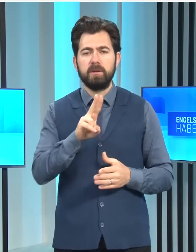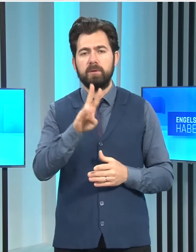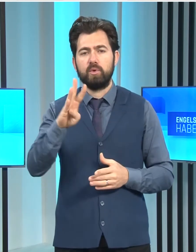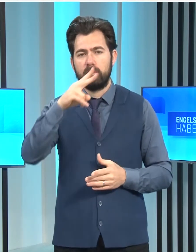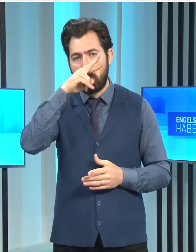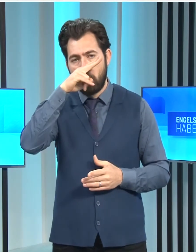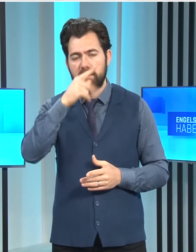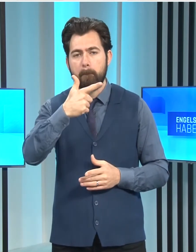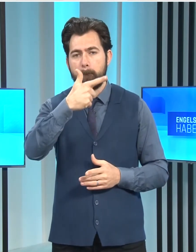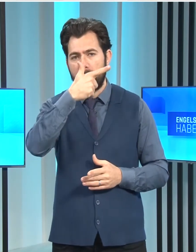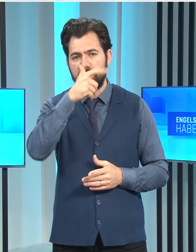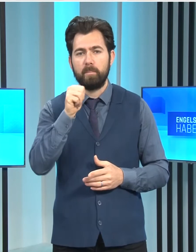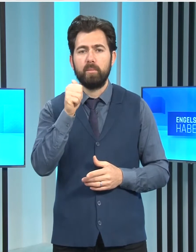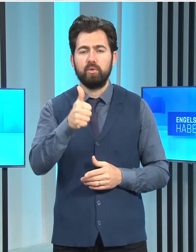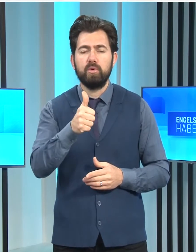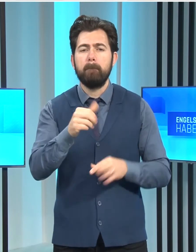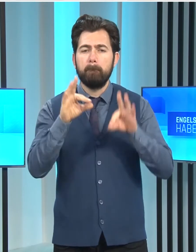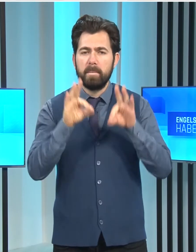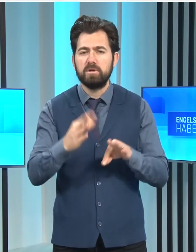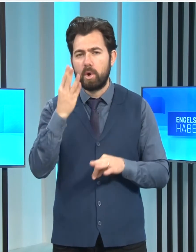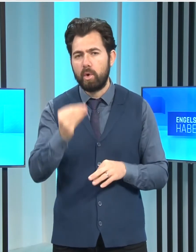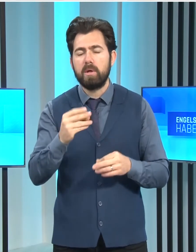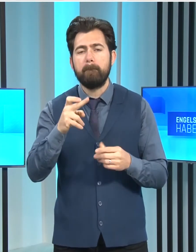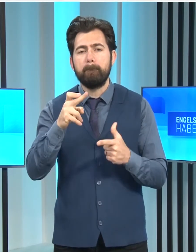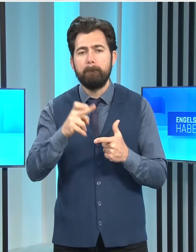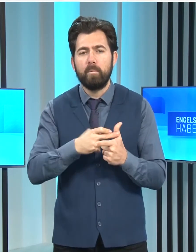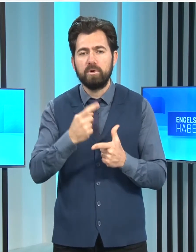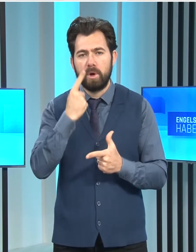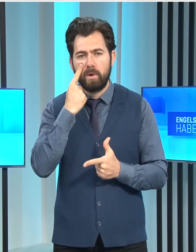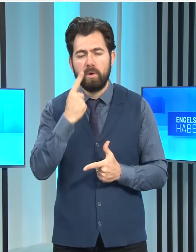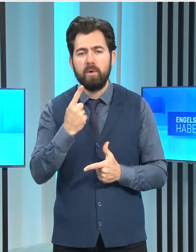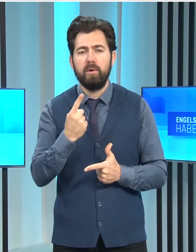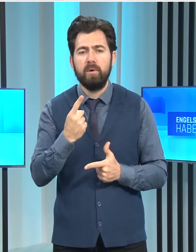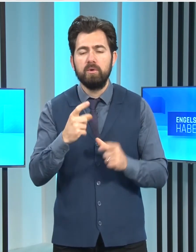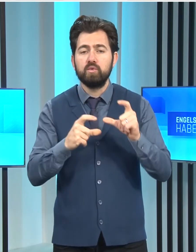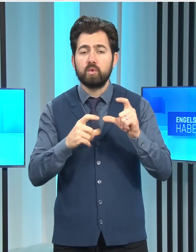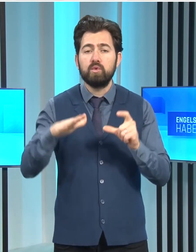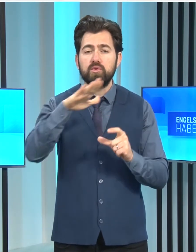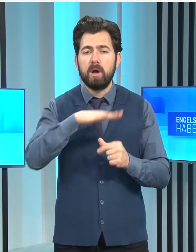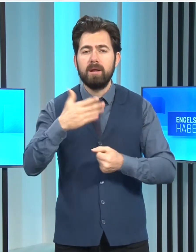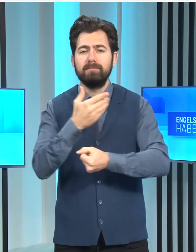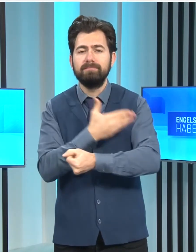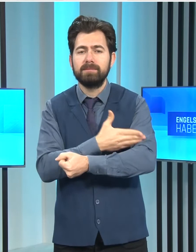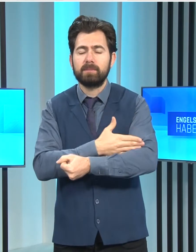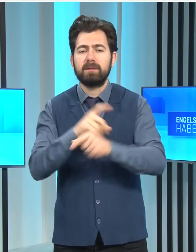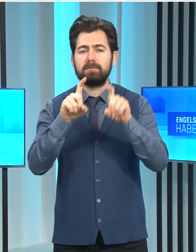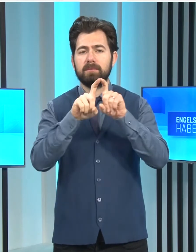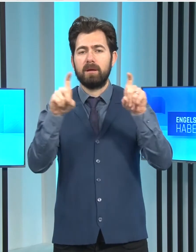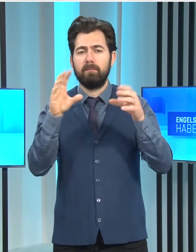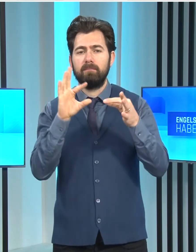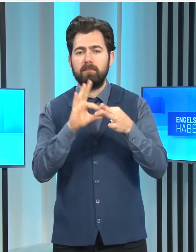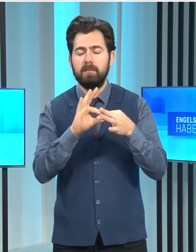24 Mart Perşembe günü hayat bulacak olan proje kapsamında Sosyal Hizmetler Dairesi'ne